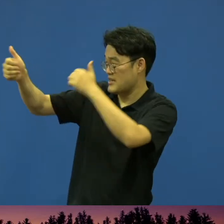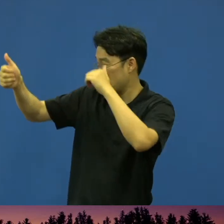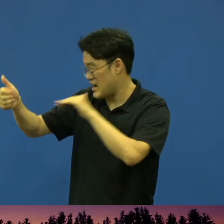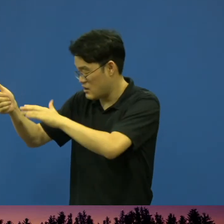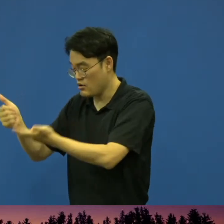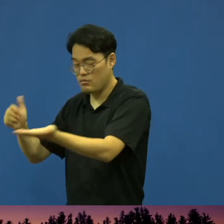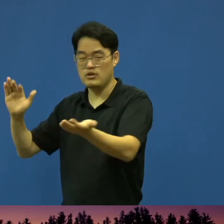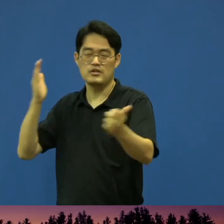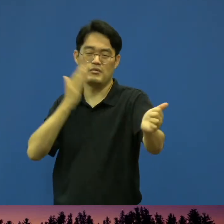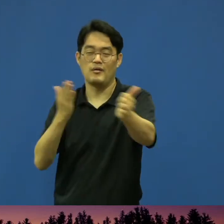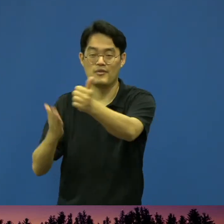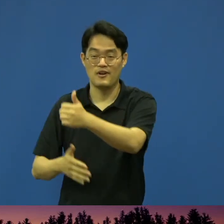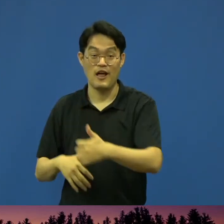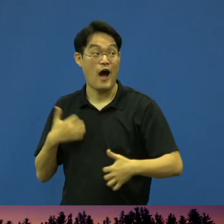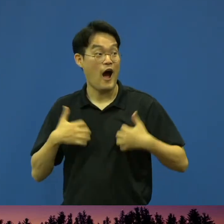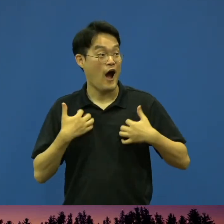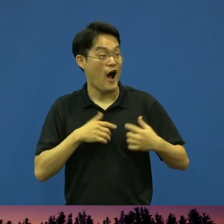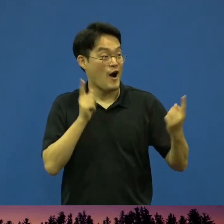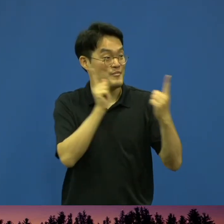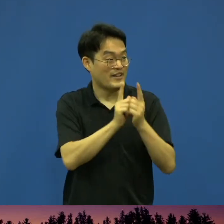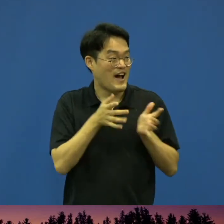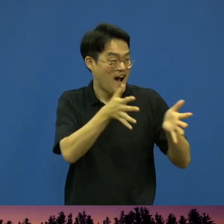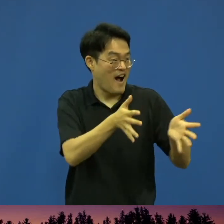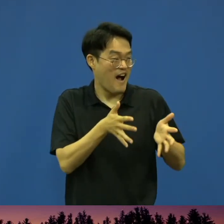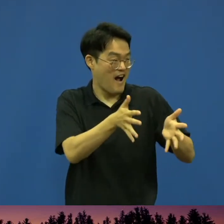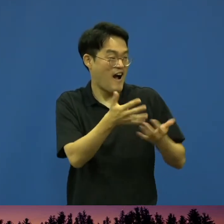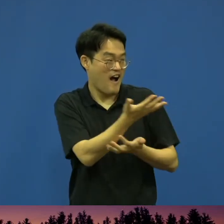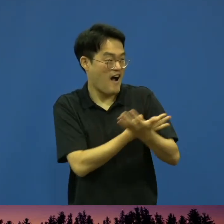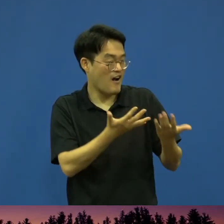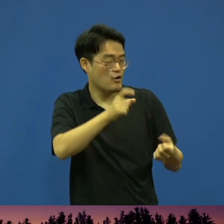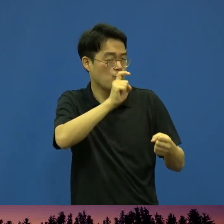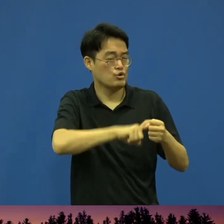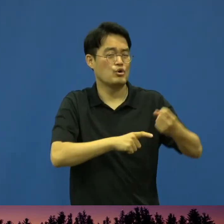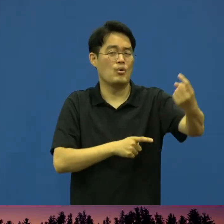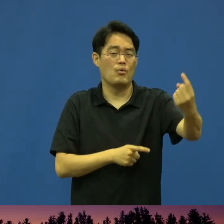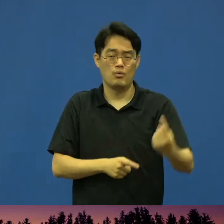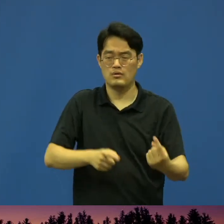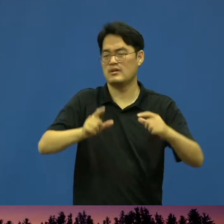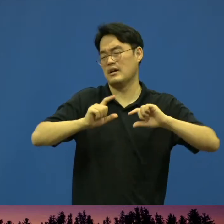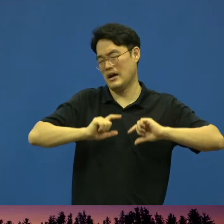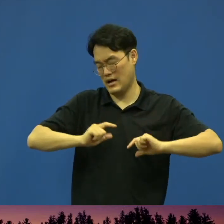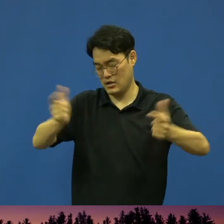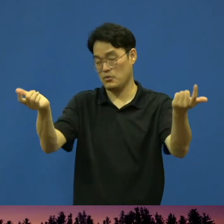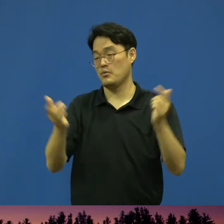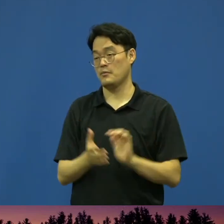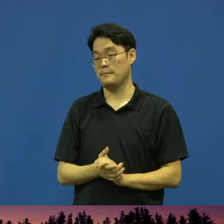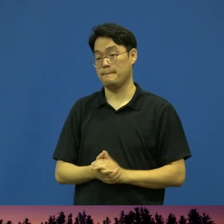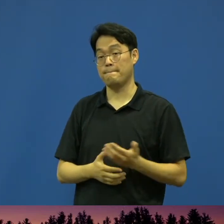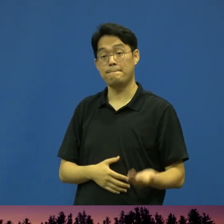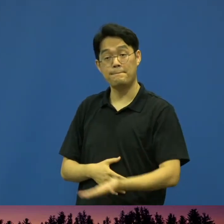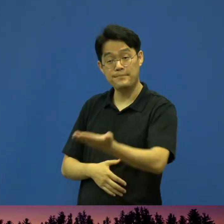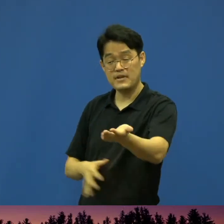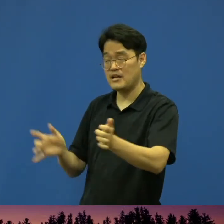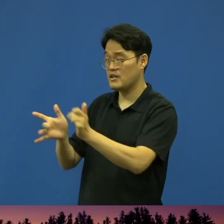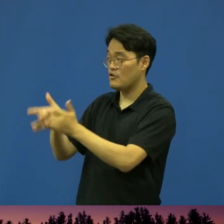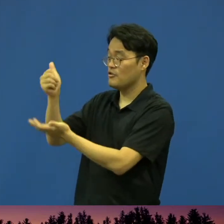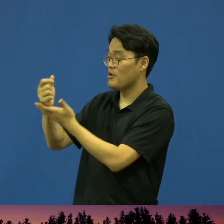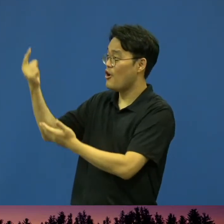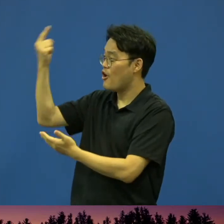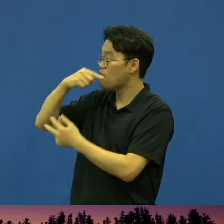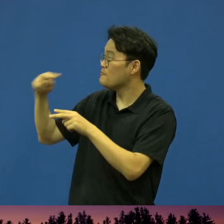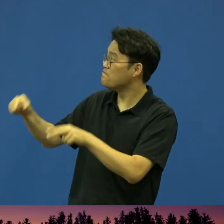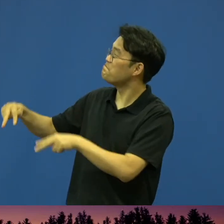얼굴들을 만나기 위해서, 그들을 만나 교제하기 위해서 오는 것이 아니라 예수님의 얼굴을 대면하기